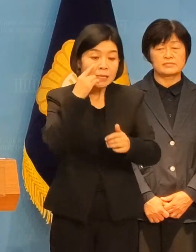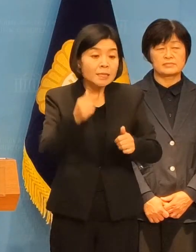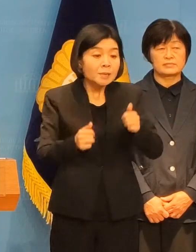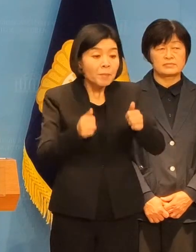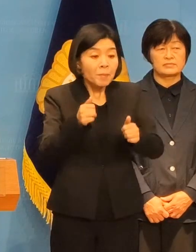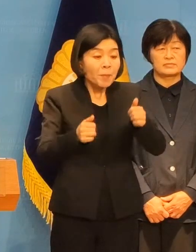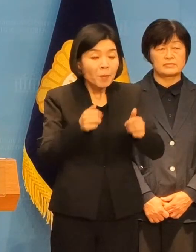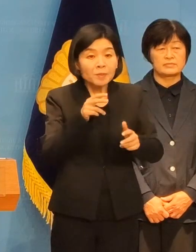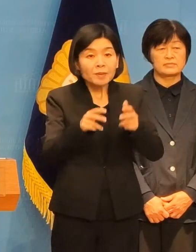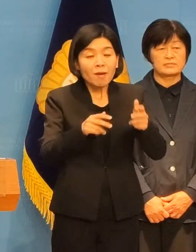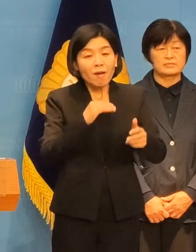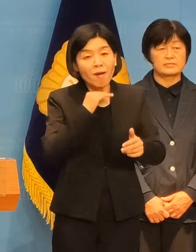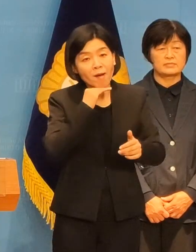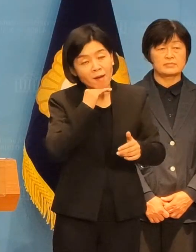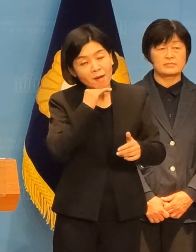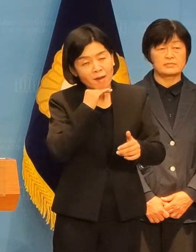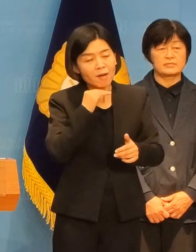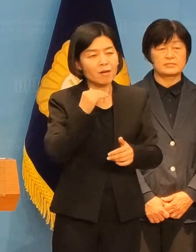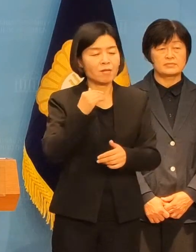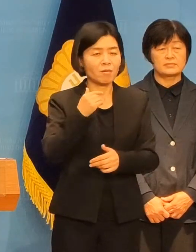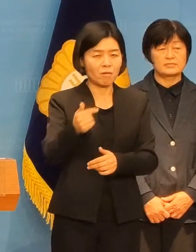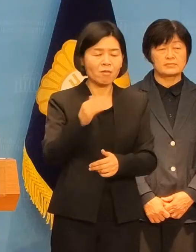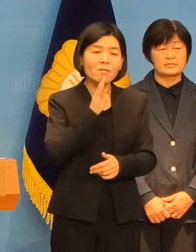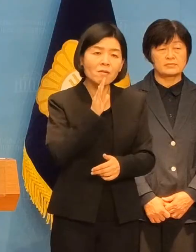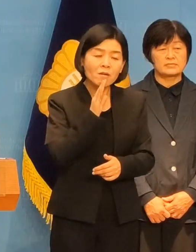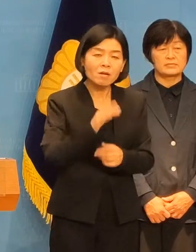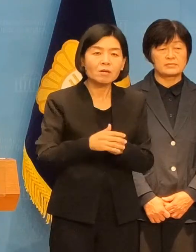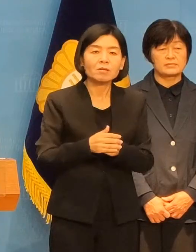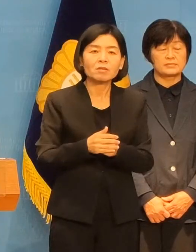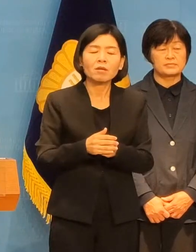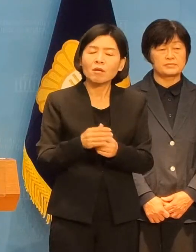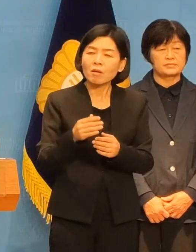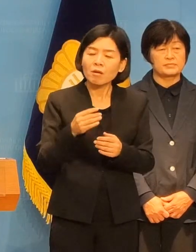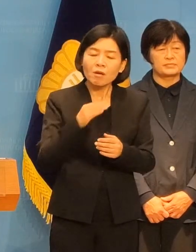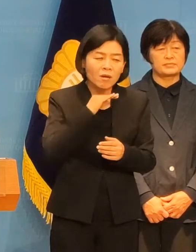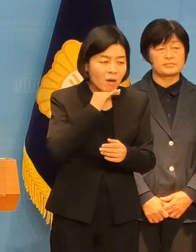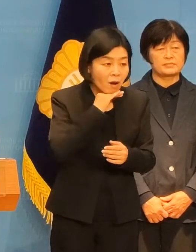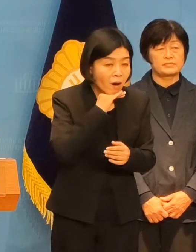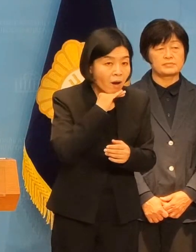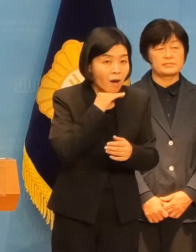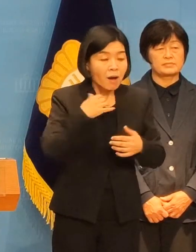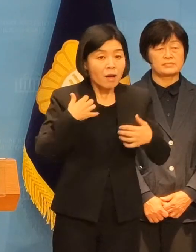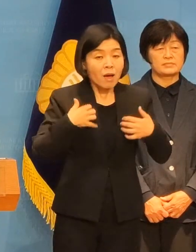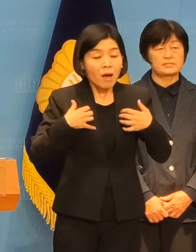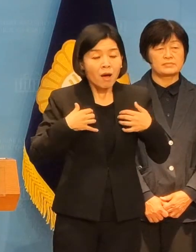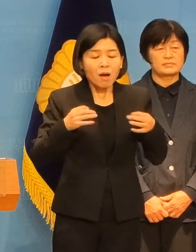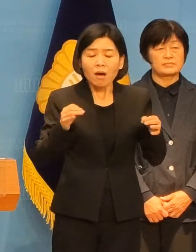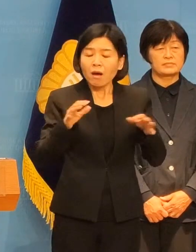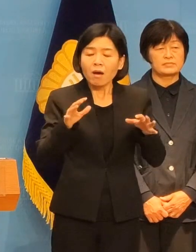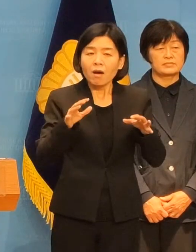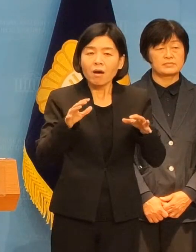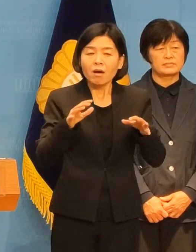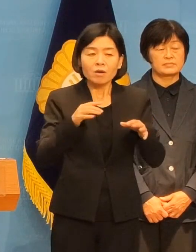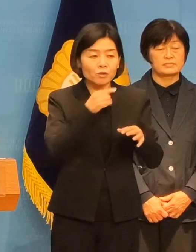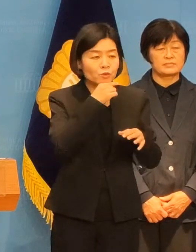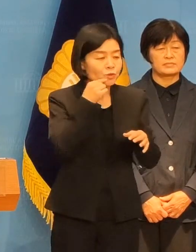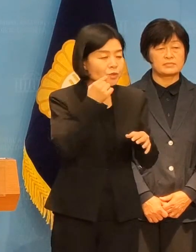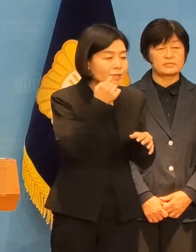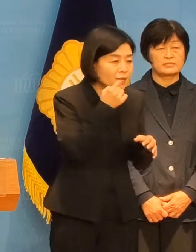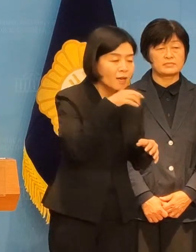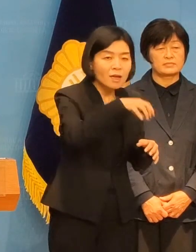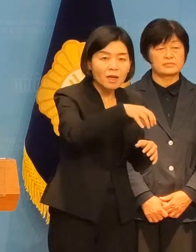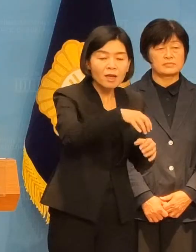할 것으로 기대합니다. 그러나 이런 기대와 기쁨도 잠시 순창군을 비롯한